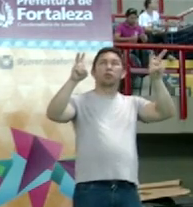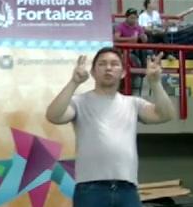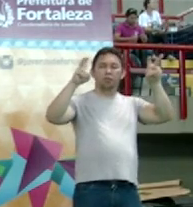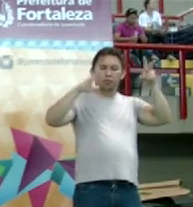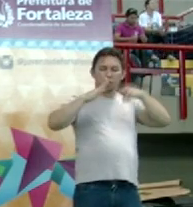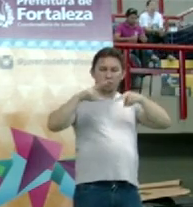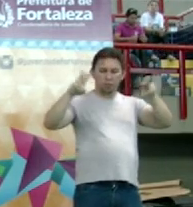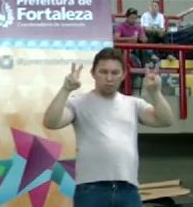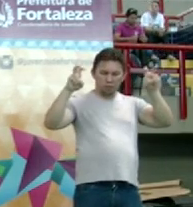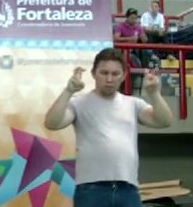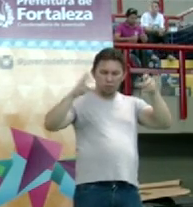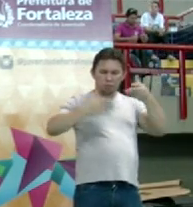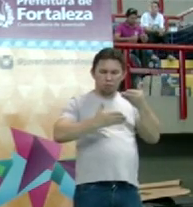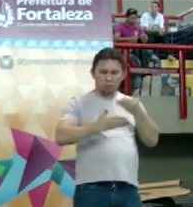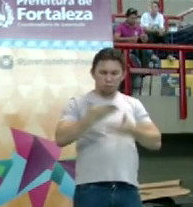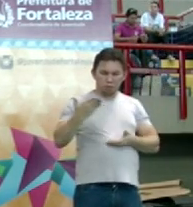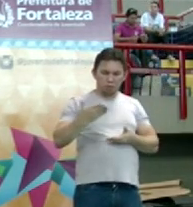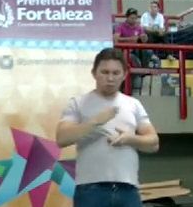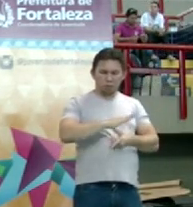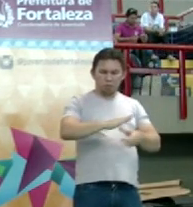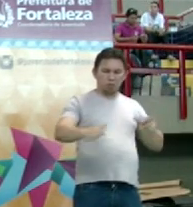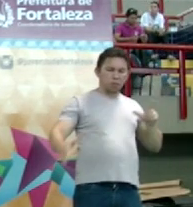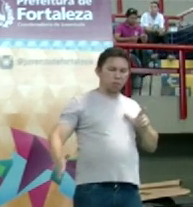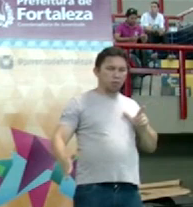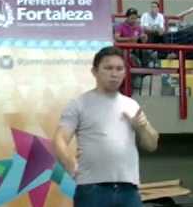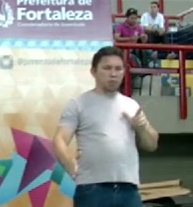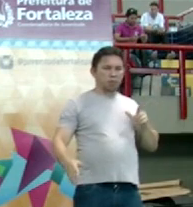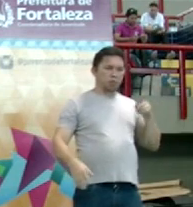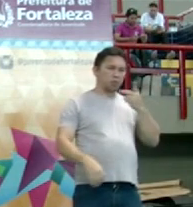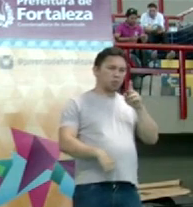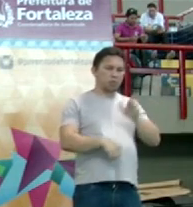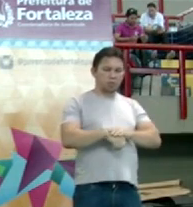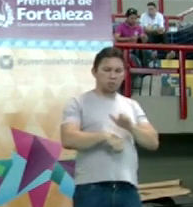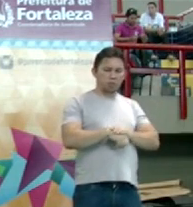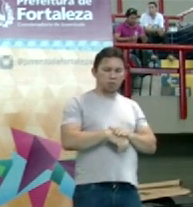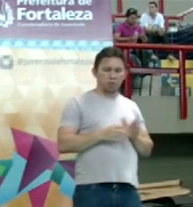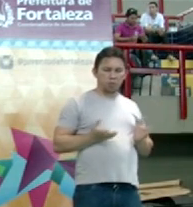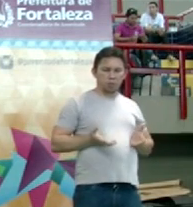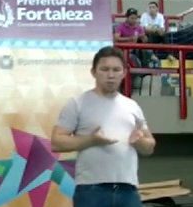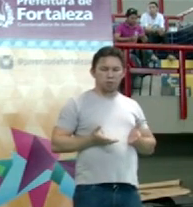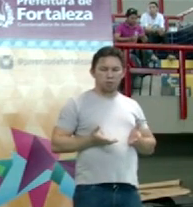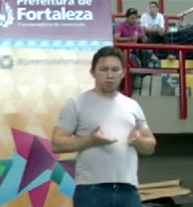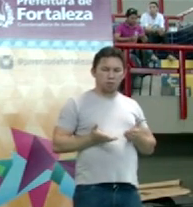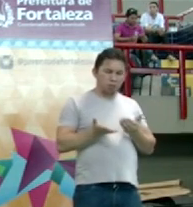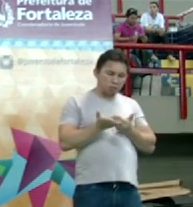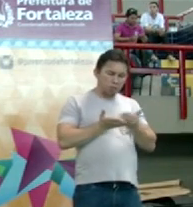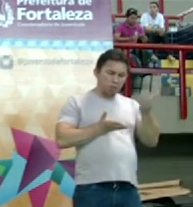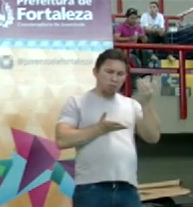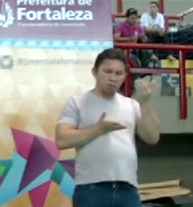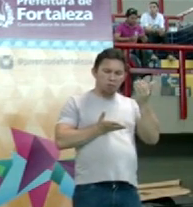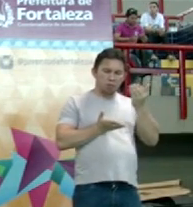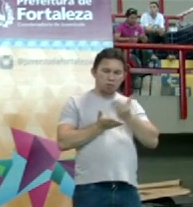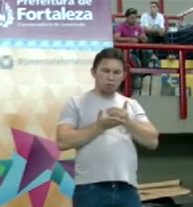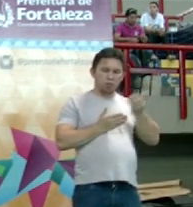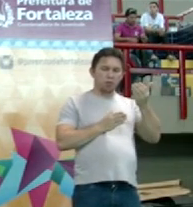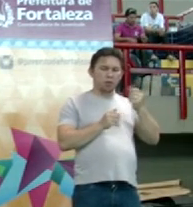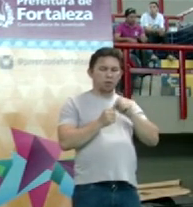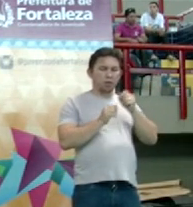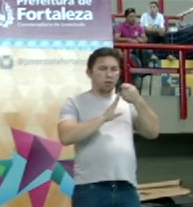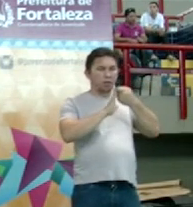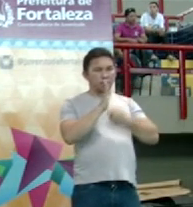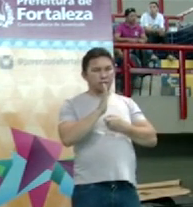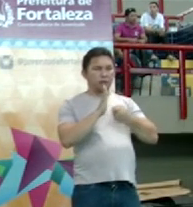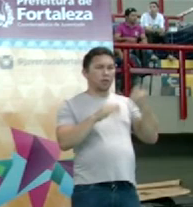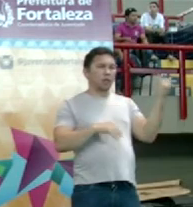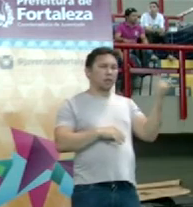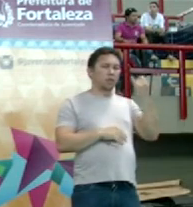você lê o tema da prova, antes mesmo de você começar a fazer sua redação,